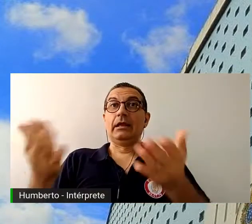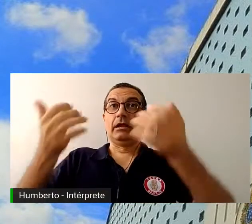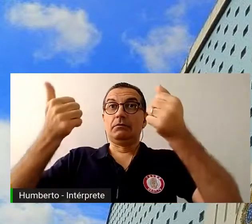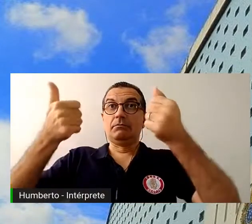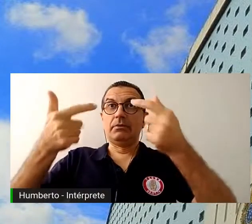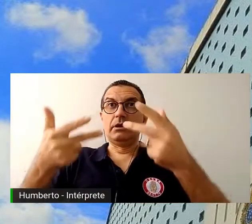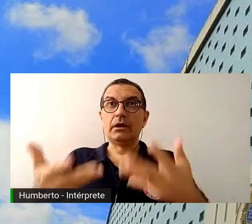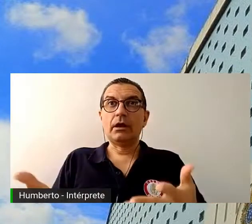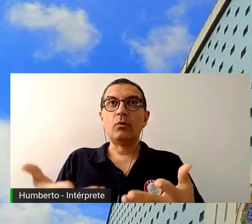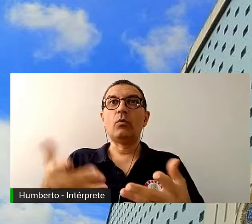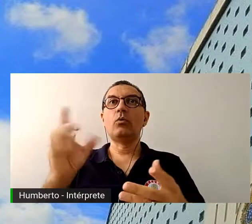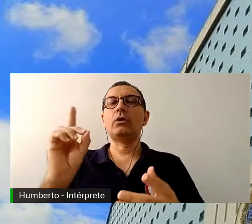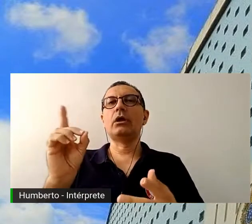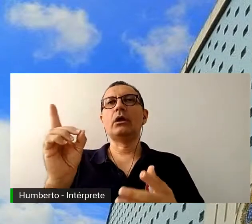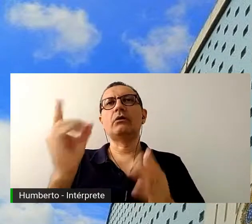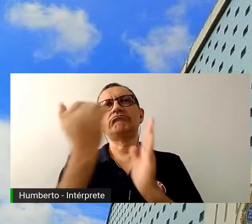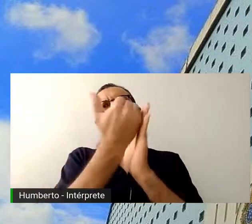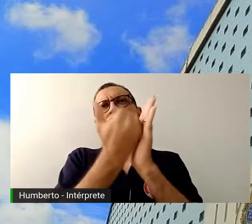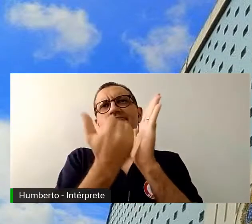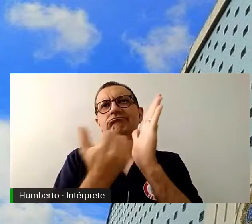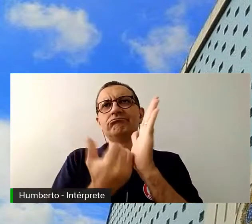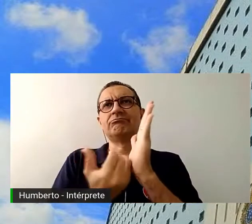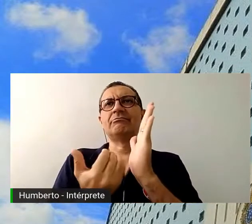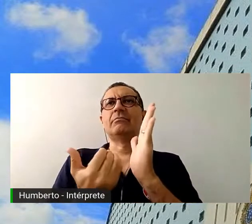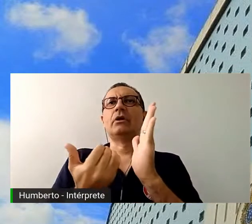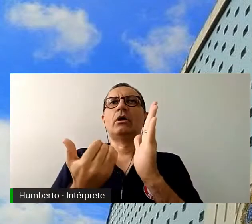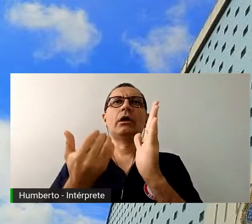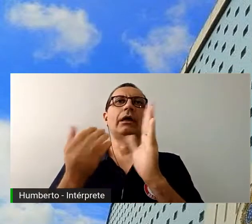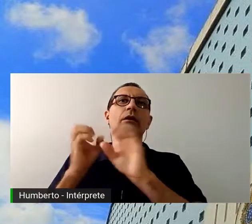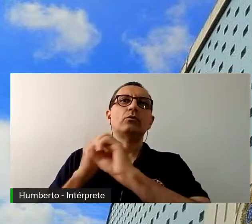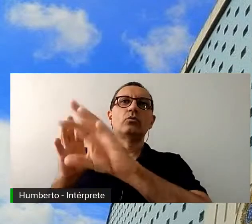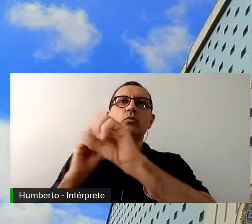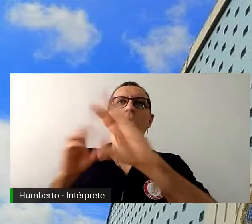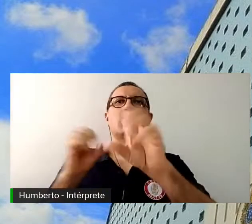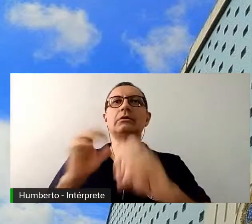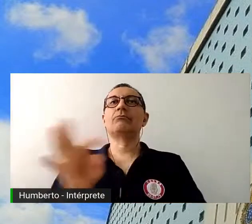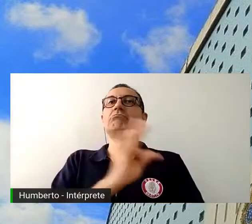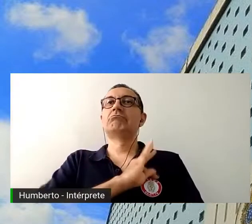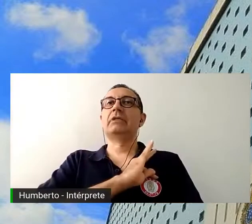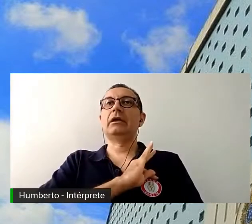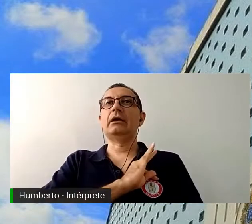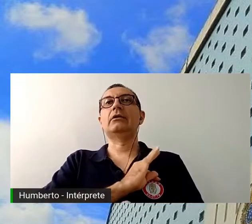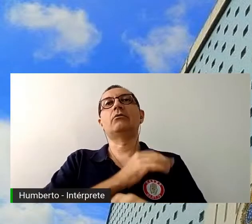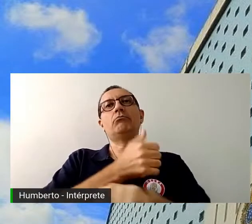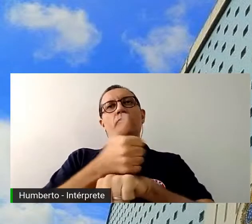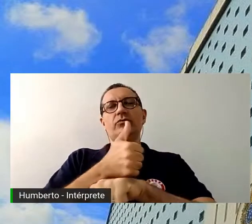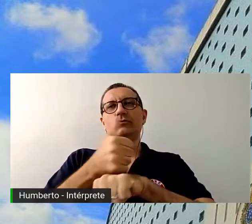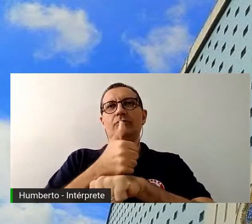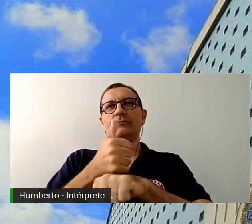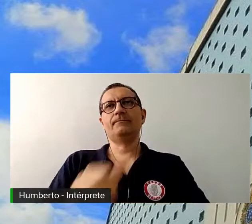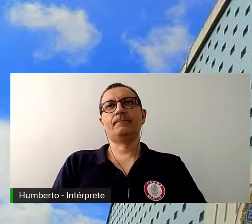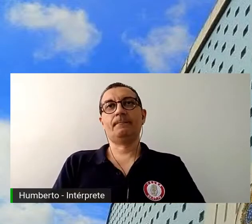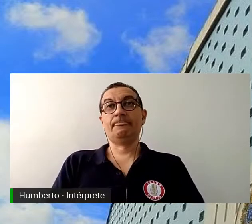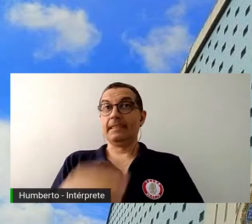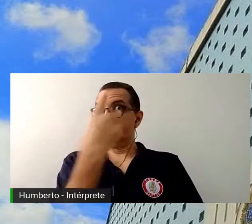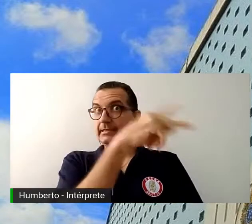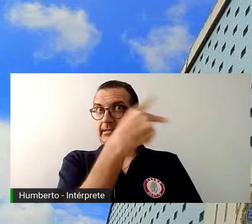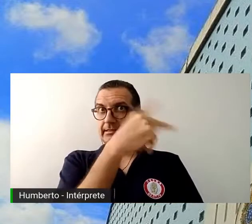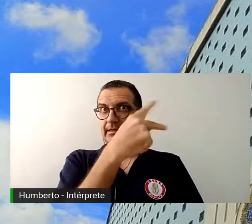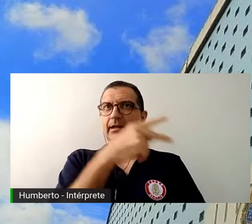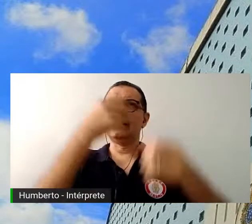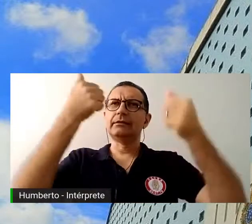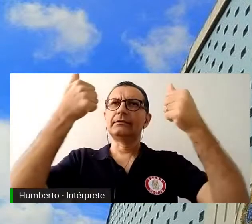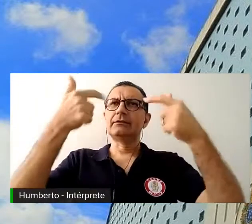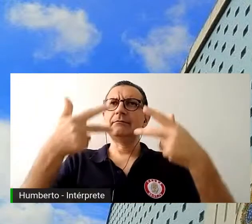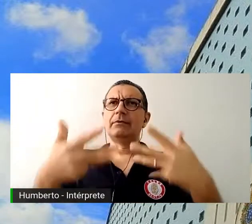nacionais para a educação profissional. O ponto de vista dela, a reflexão, né, dela sobre